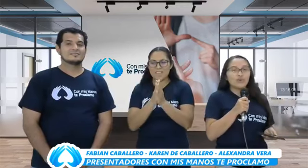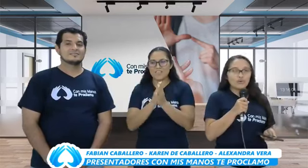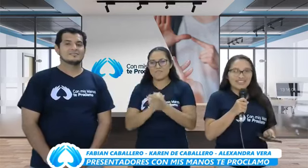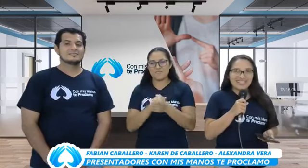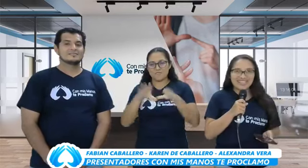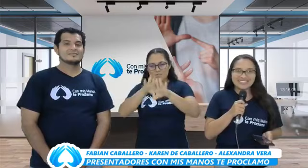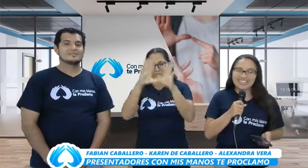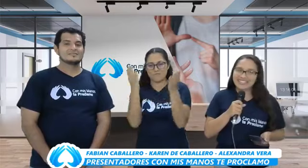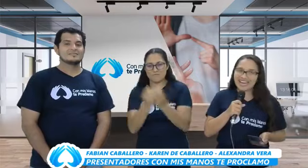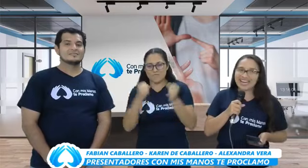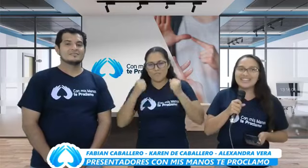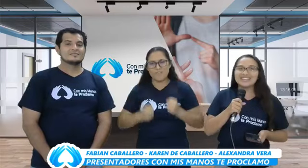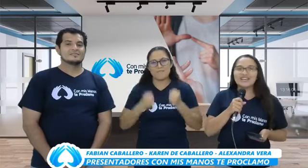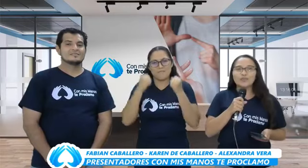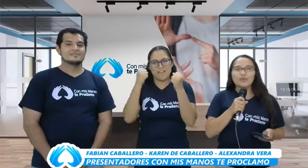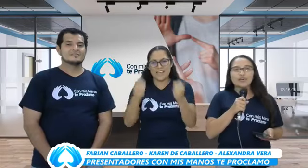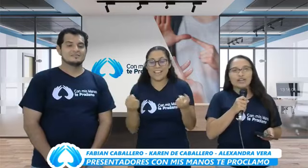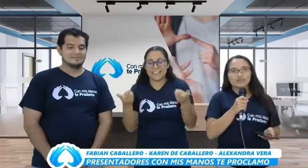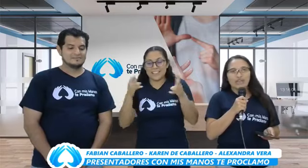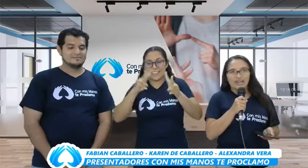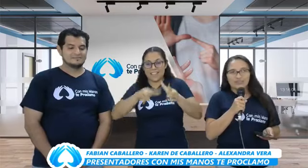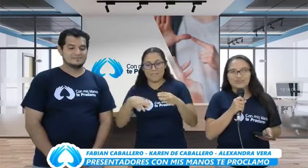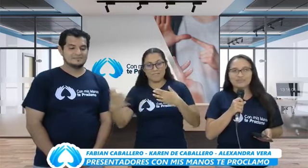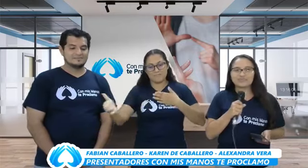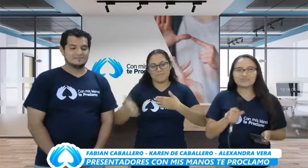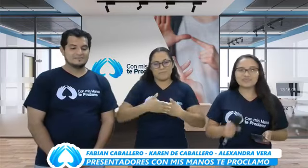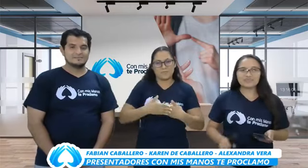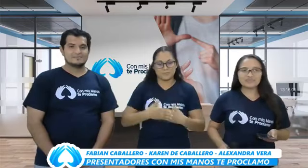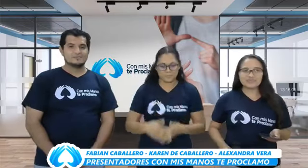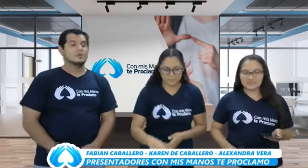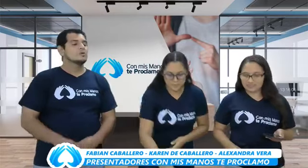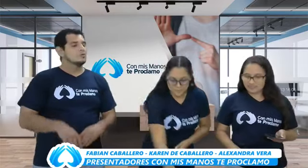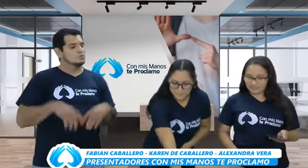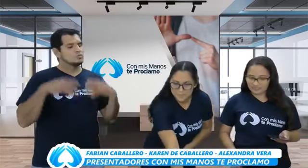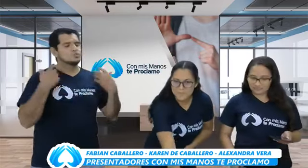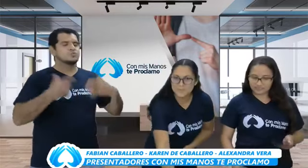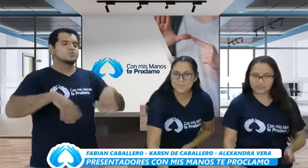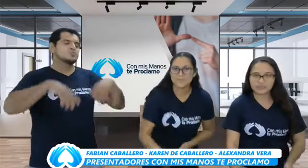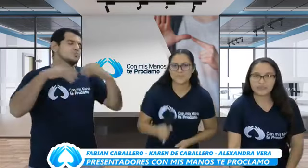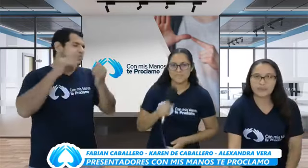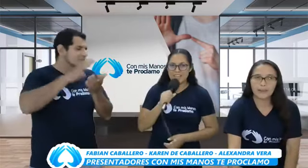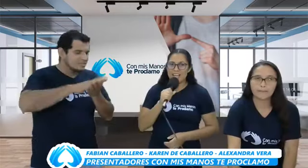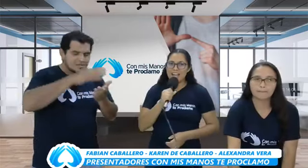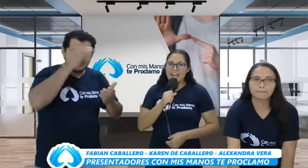misioneros juveniles que ya dieron por clausurados.